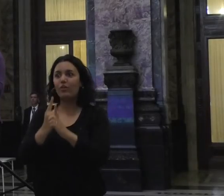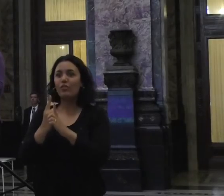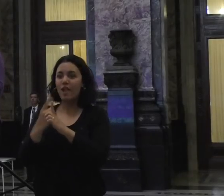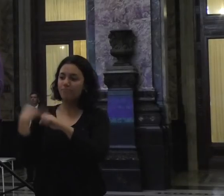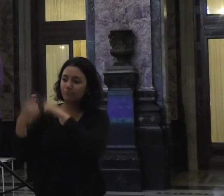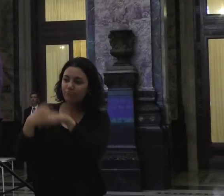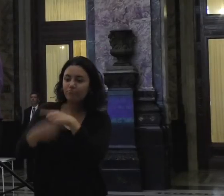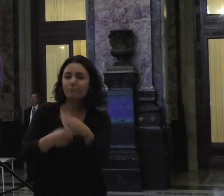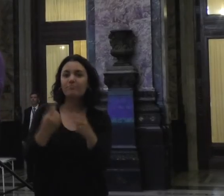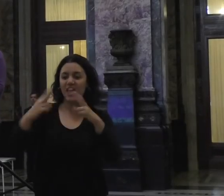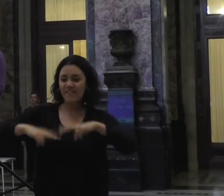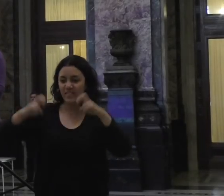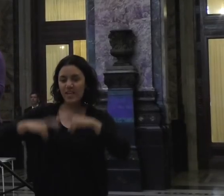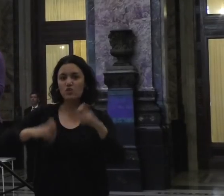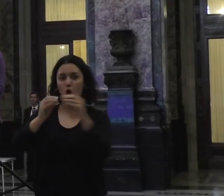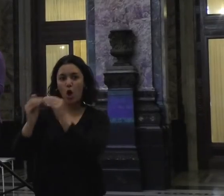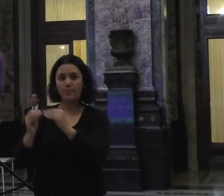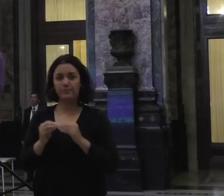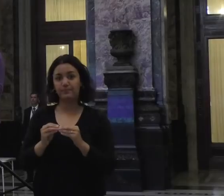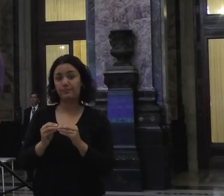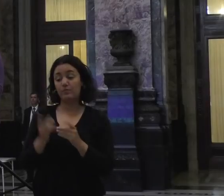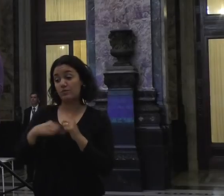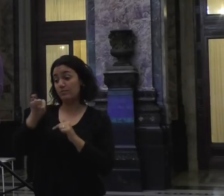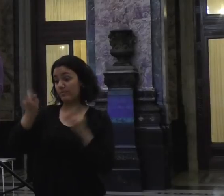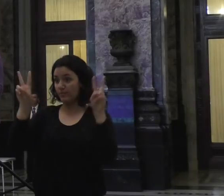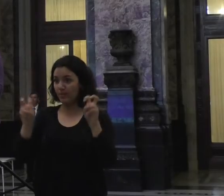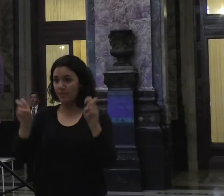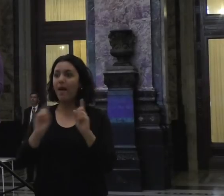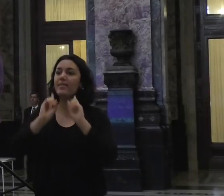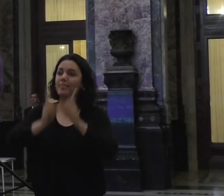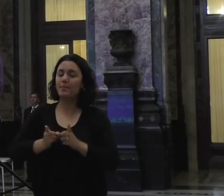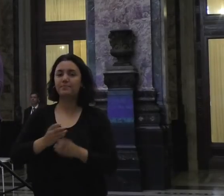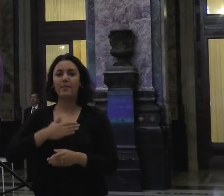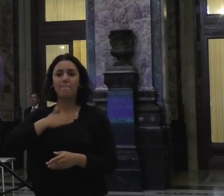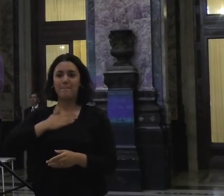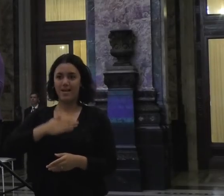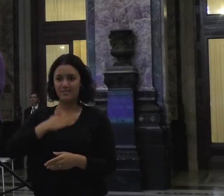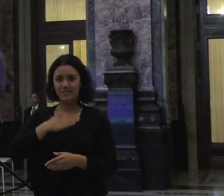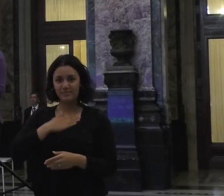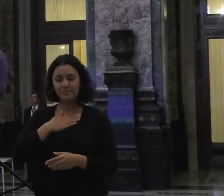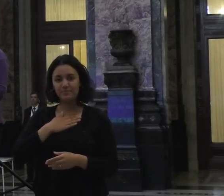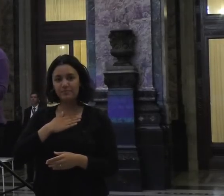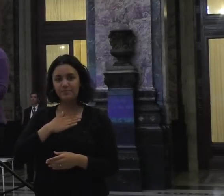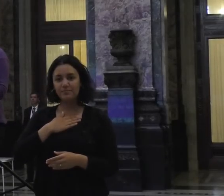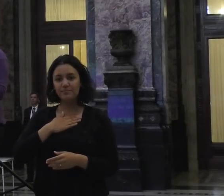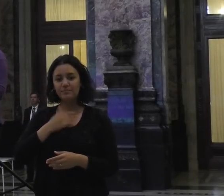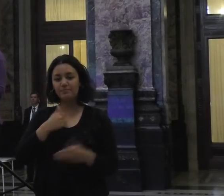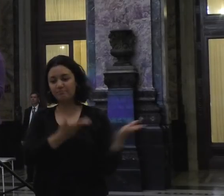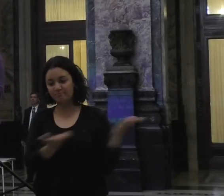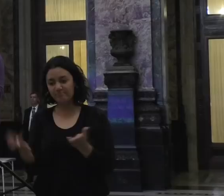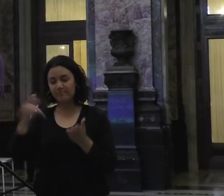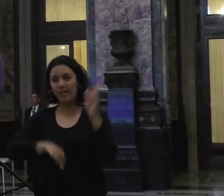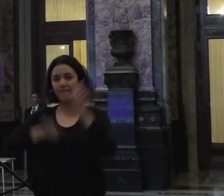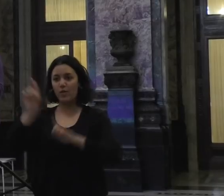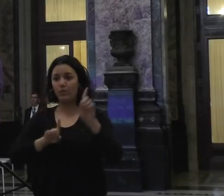investigación. Por eso, y por mucho más, siempre es un placer recibirla en nuestra casa. Hoy nos